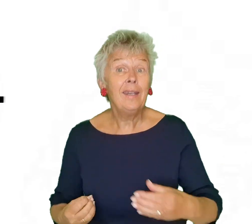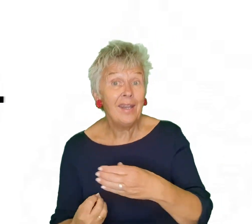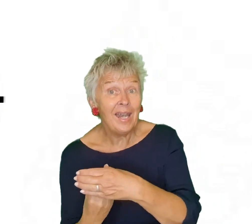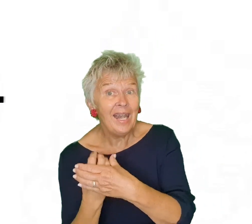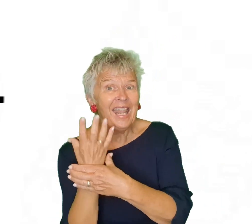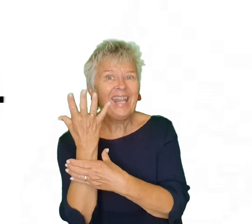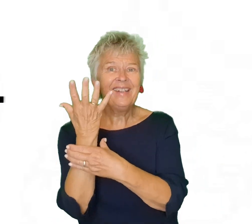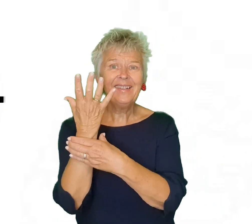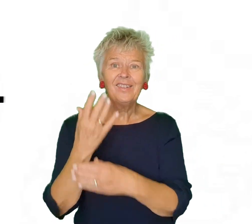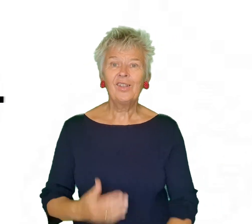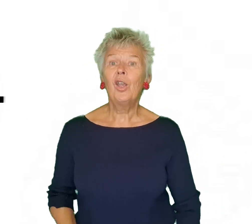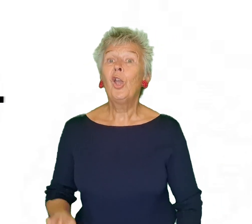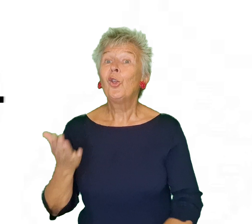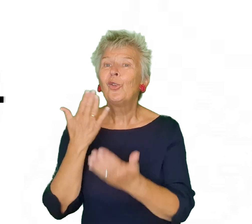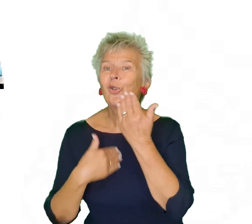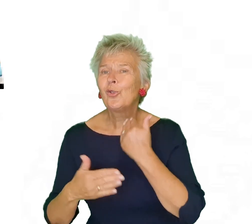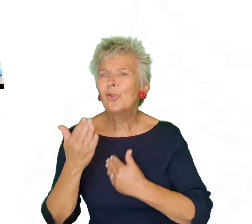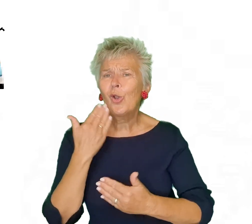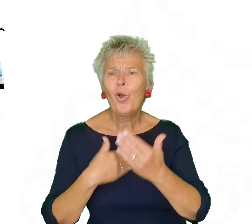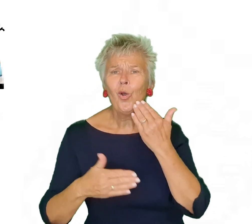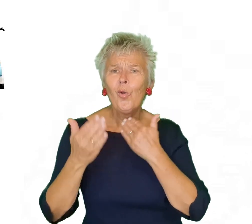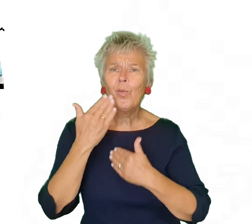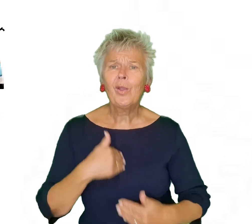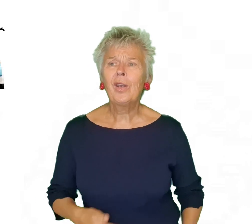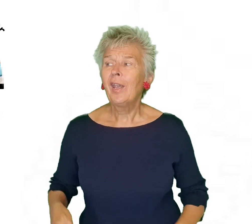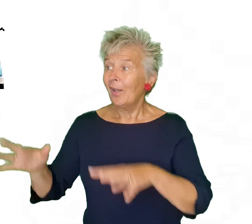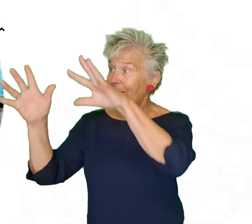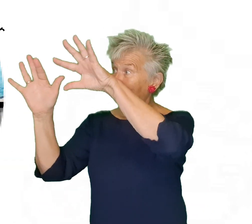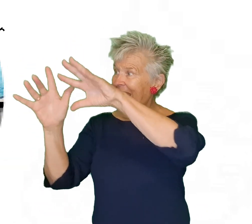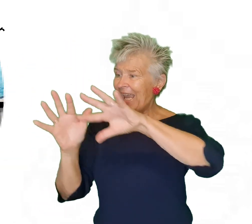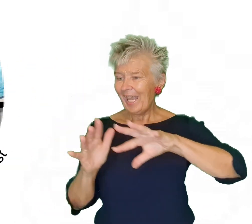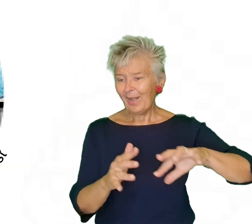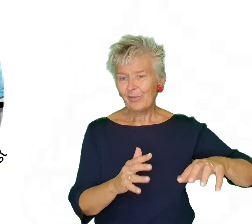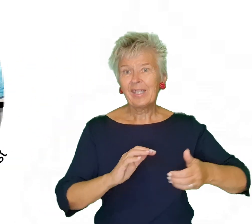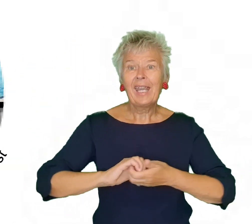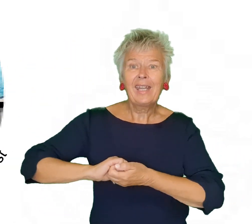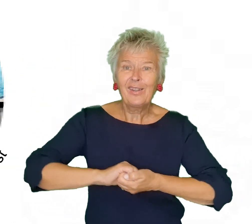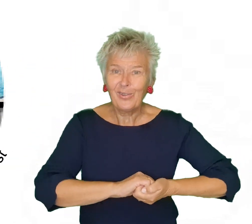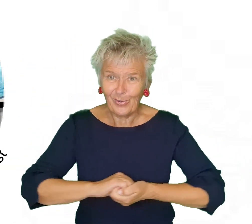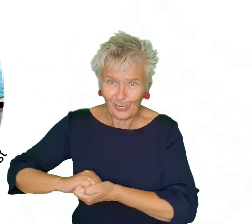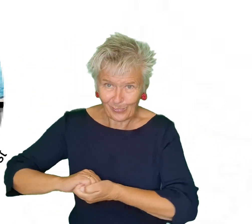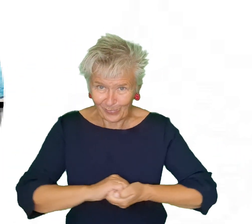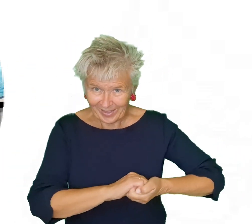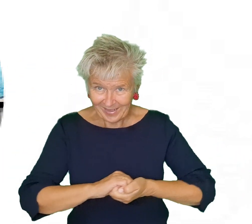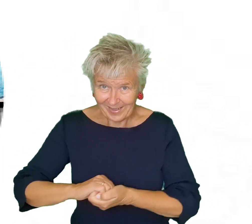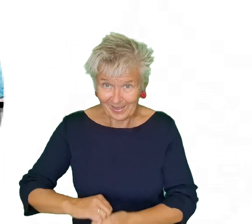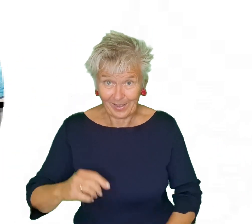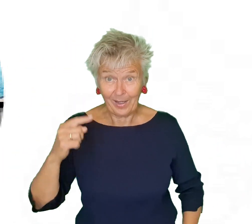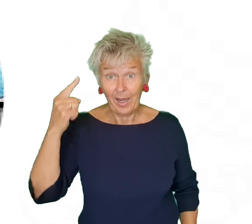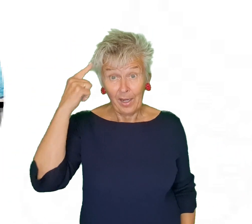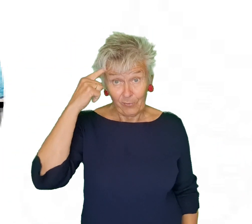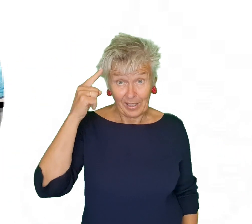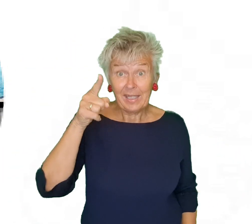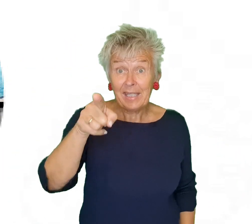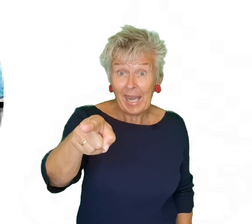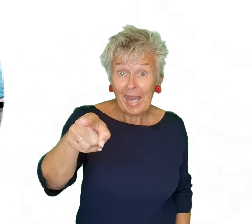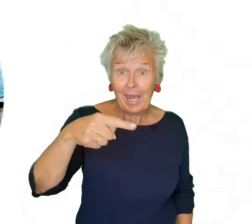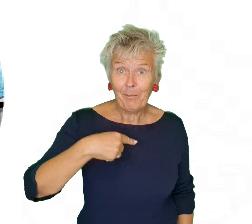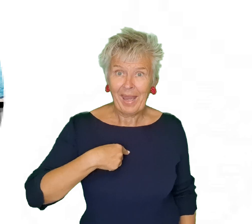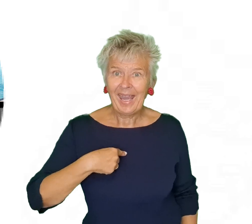de lente De Zomer De Herfst En De Winter weet jij